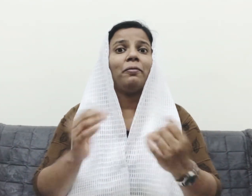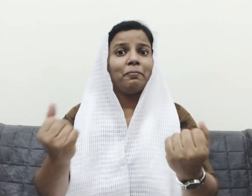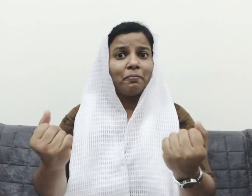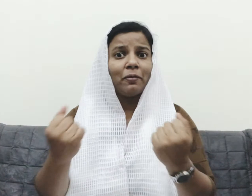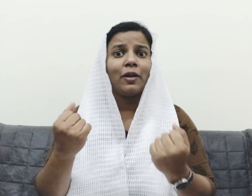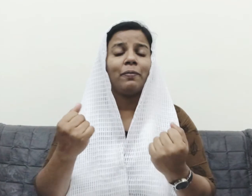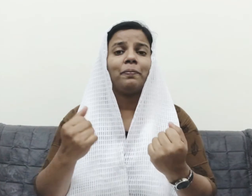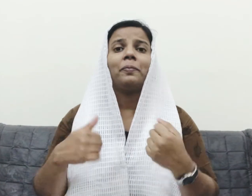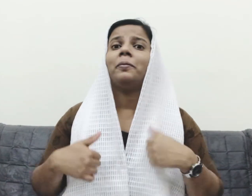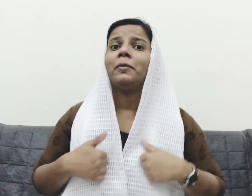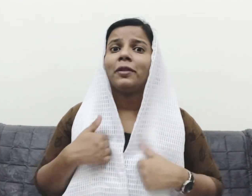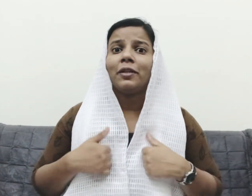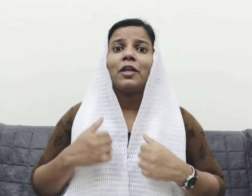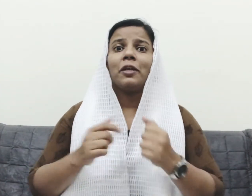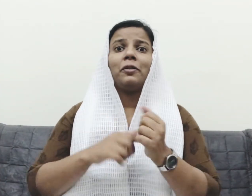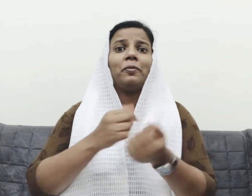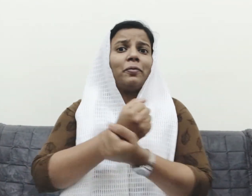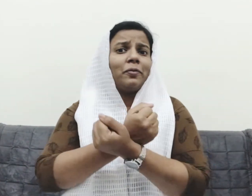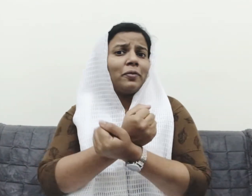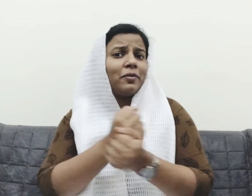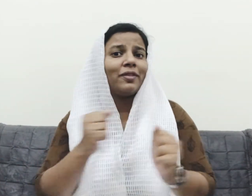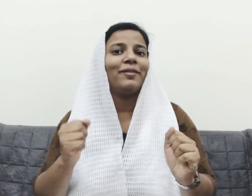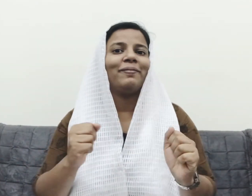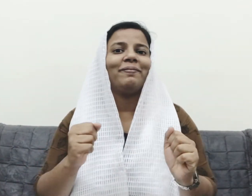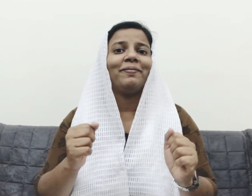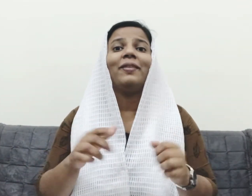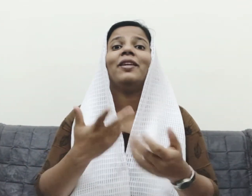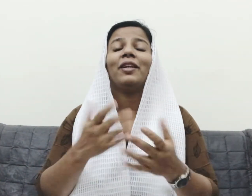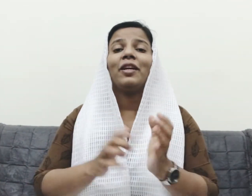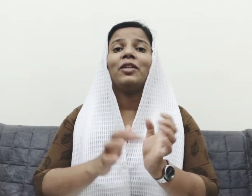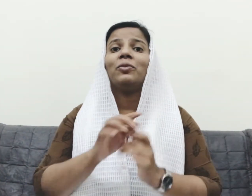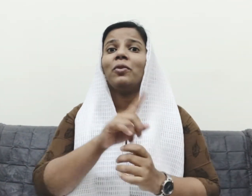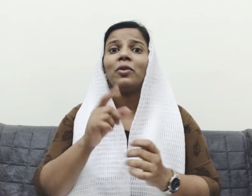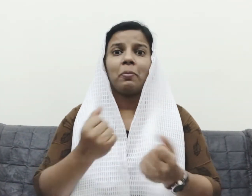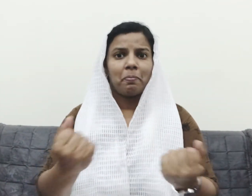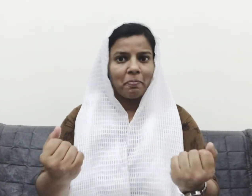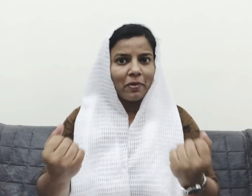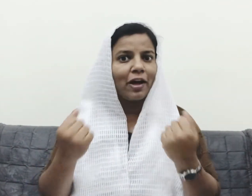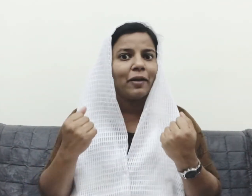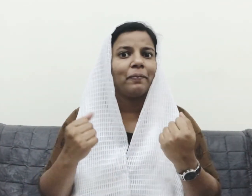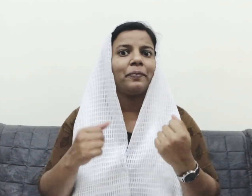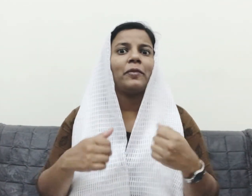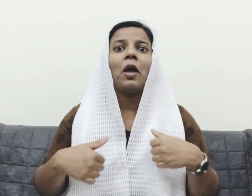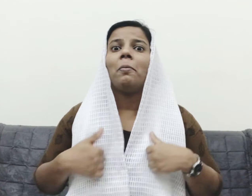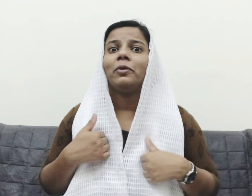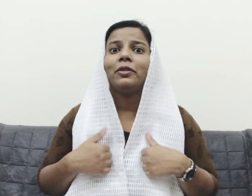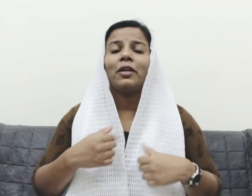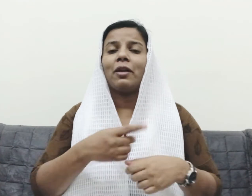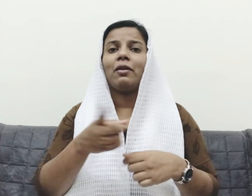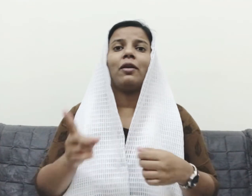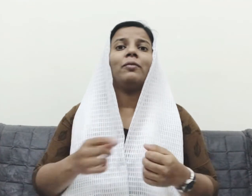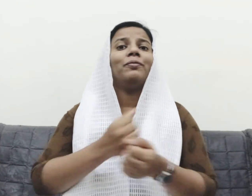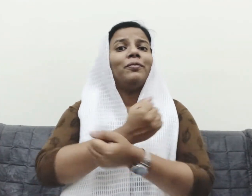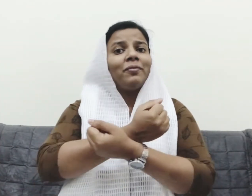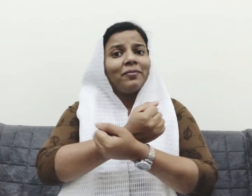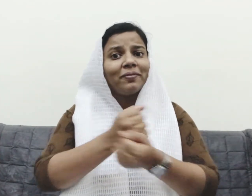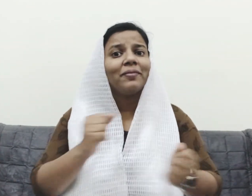തൻ്റെ അഭിഷക്തനെ അവൻ രക്ഷാദുർഗം തന്നെ. യഹോവ തൻ്റെ ജനത്തിൻ്റെ എന്തുവാ? ബലമാ. തൻ്റെ അഭിഷക്തൻ എന്തുവാ? രക്ഷാദുർഗം തന്നെ. നിൻ്റെ